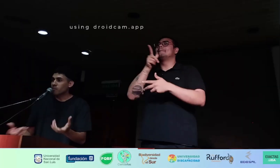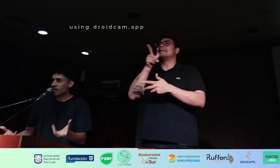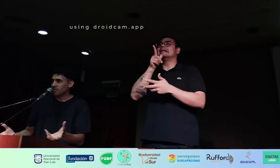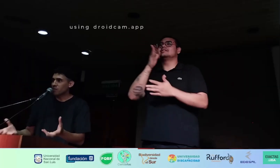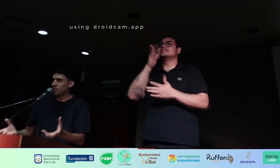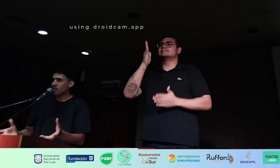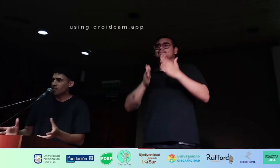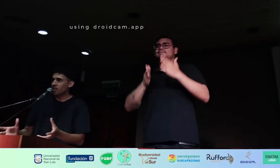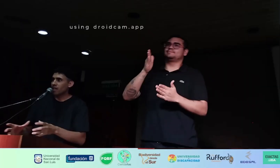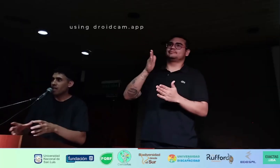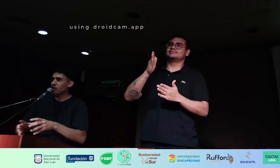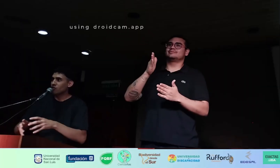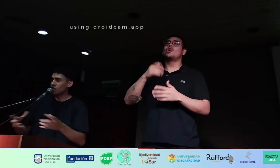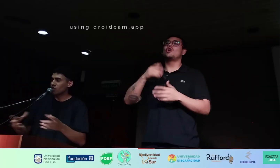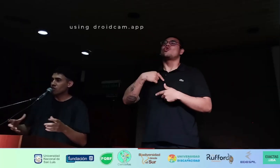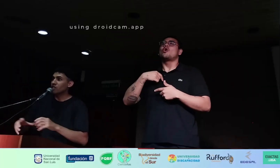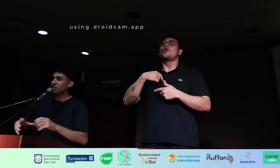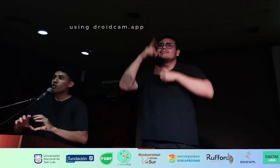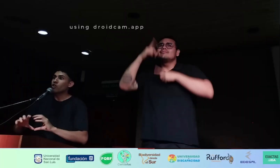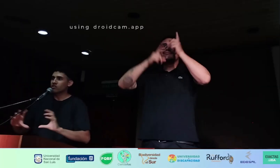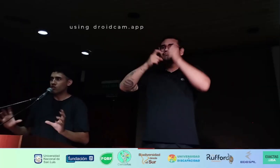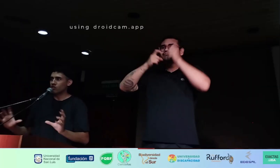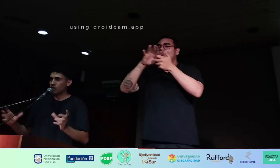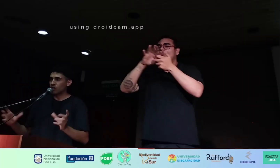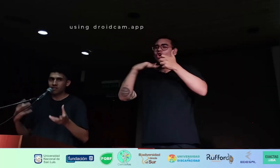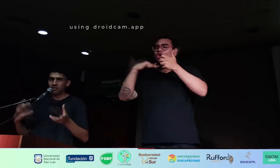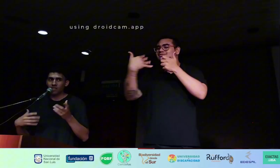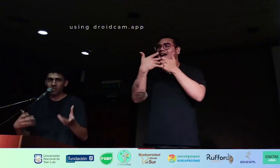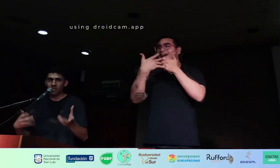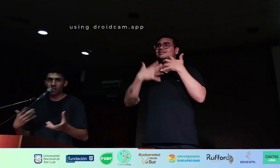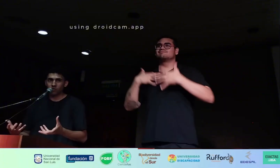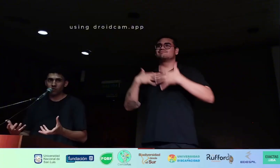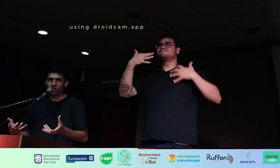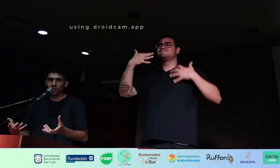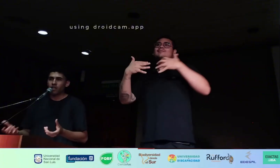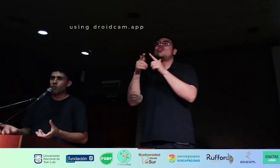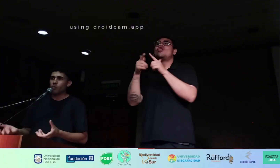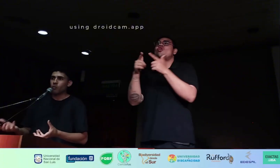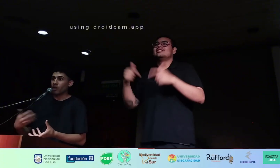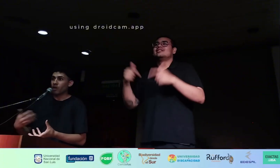expresa bien el contexto ni la oración de lo que se quiere traducir.